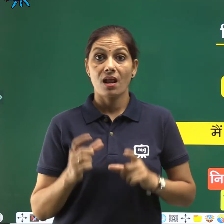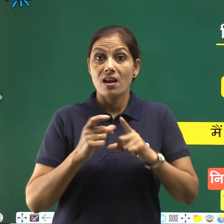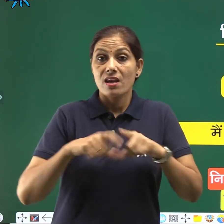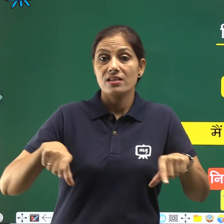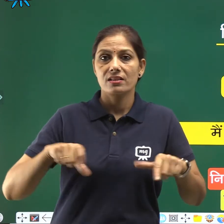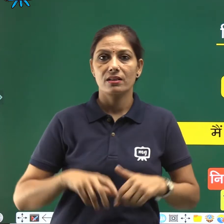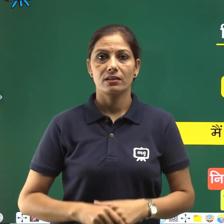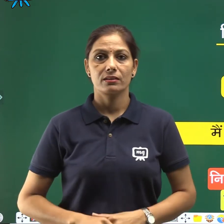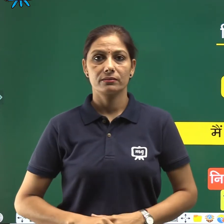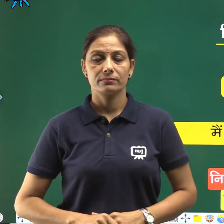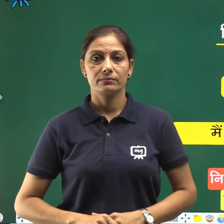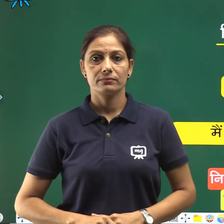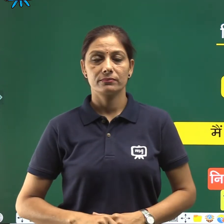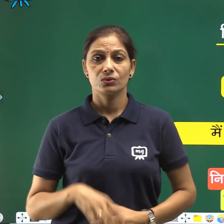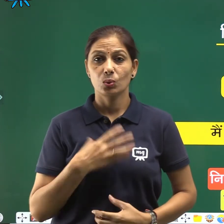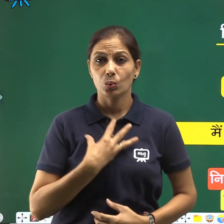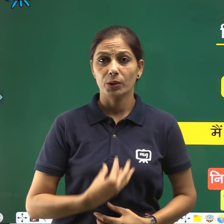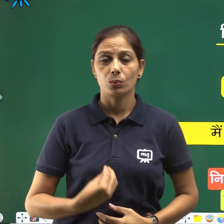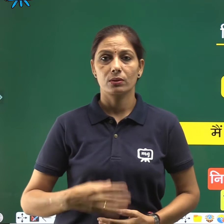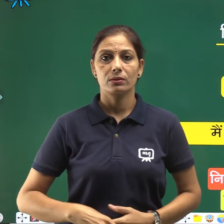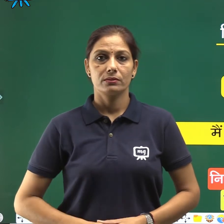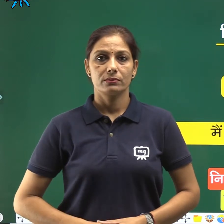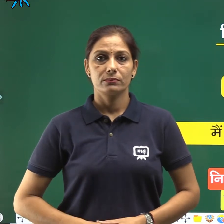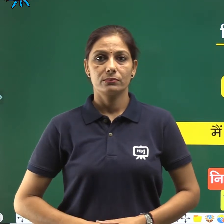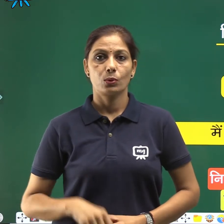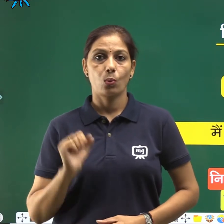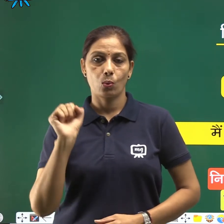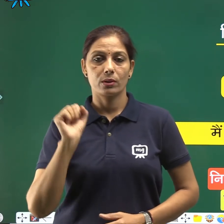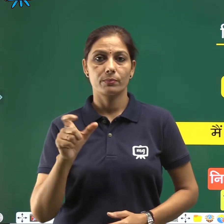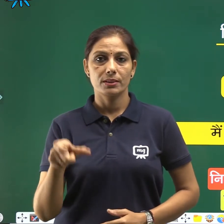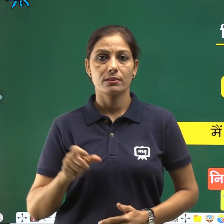से दुखी होकर उन्होंने